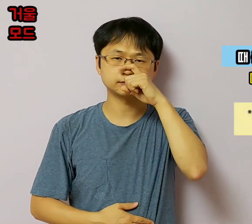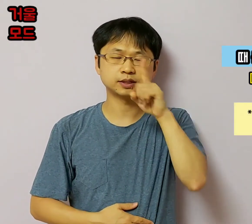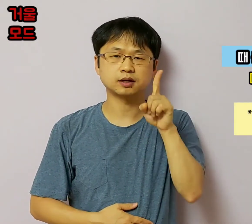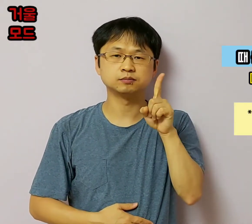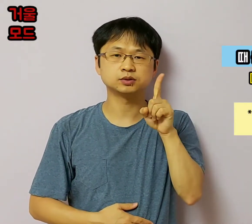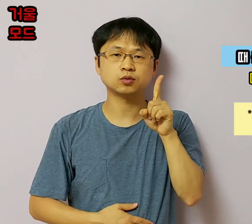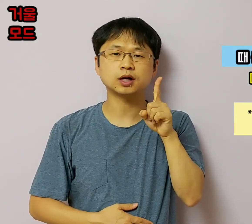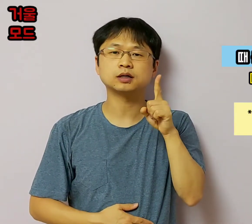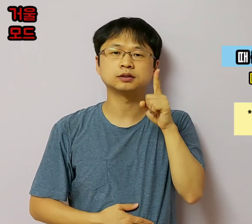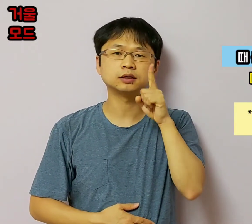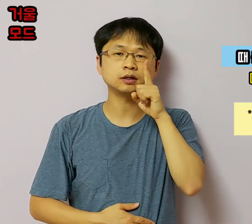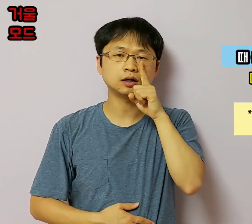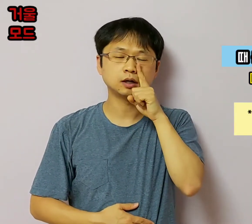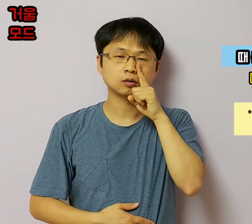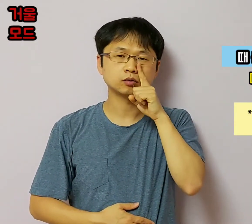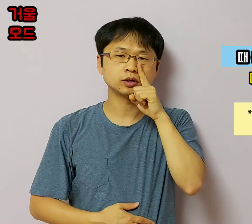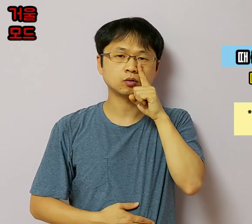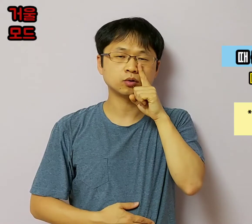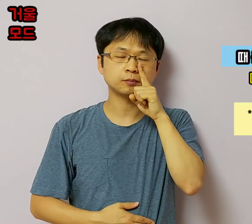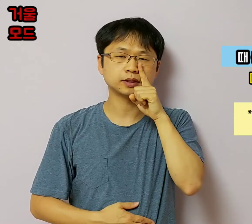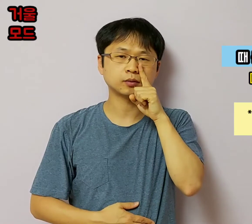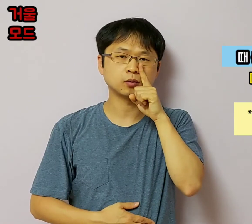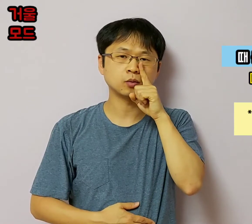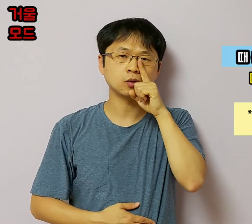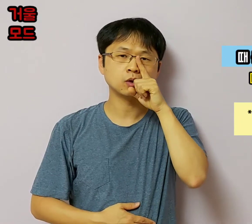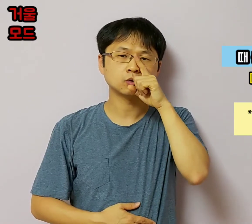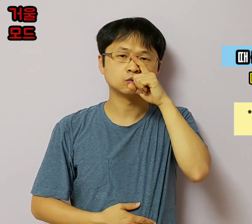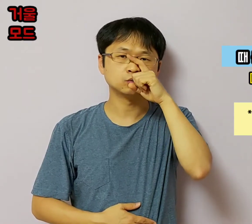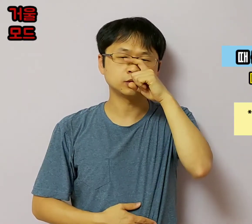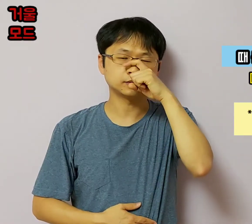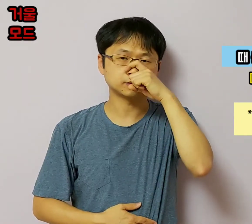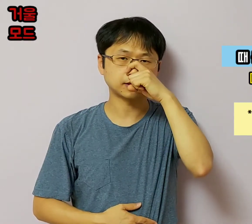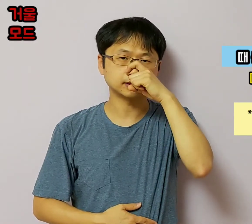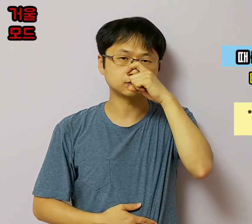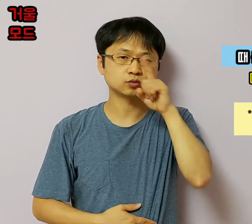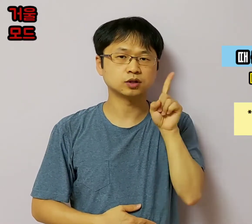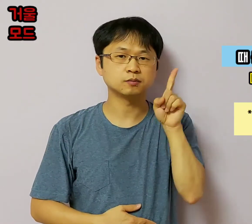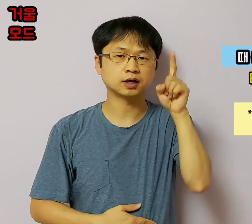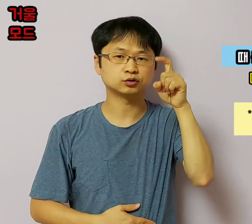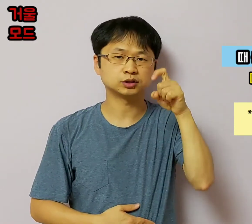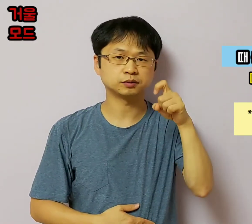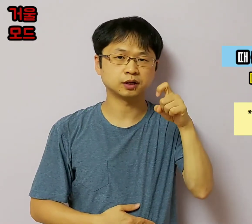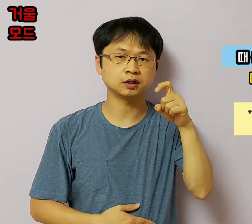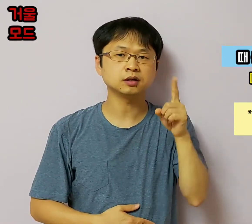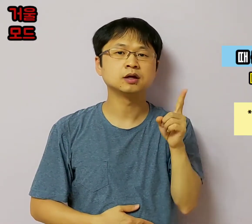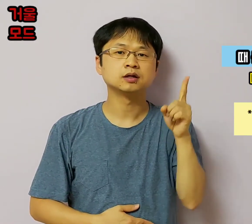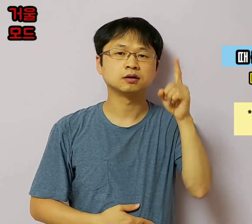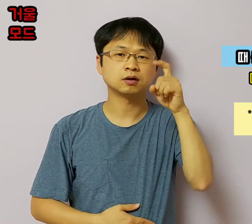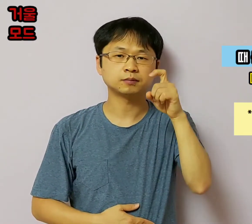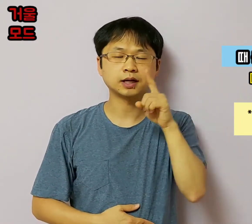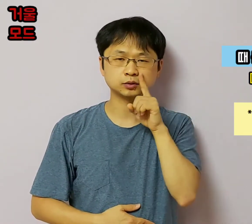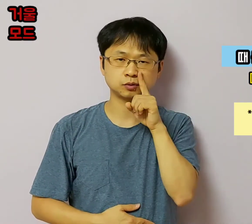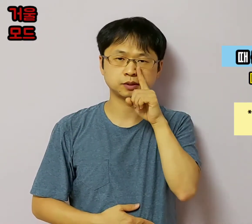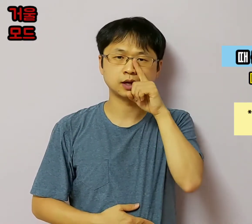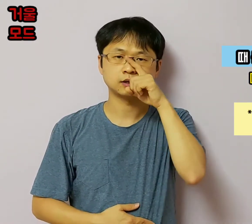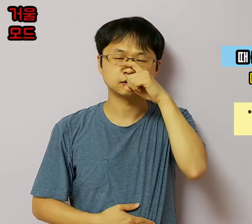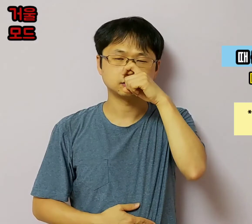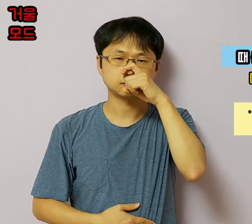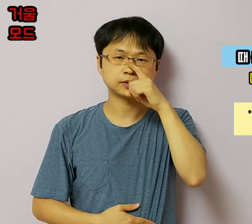표현하였습니다. 검지손가락을 코 옆에 대고 구부리면서 반대쪽으로 넘어가 주시면 더럽다라는 소리입니다.